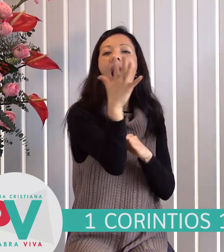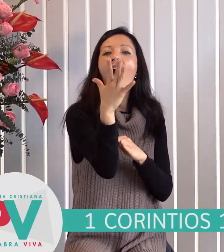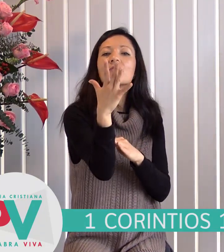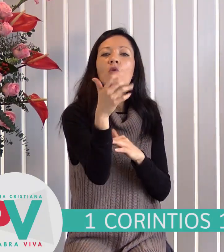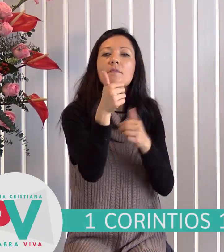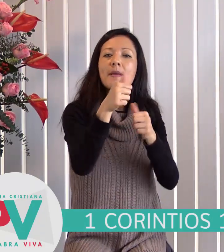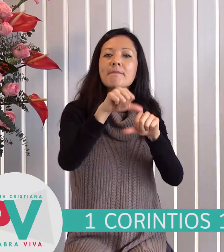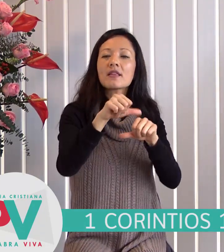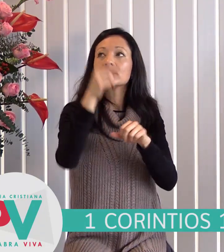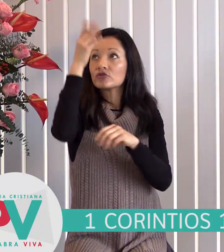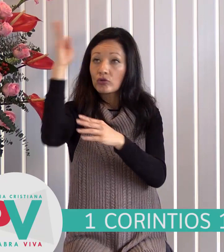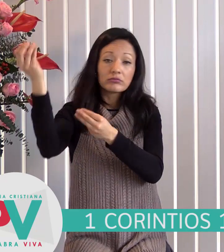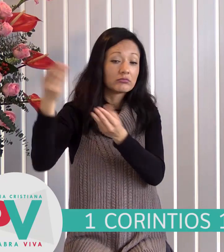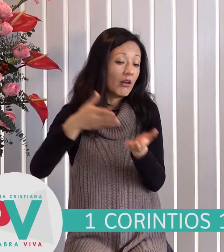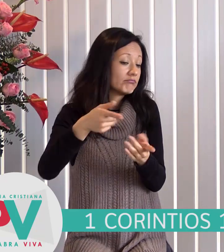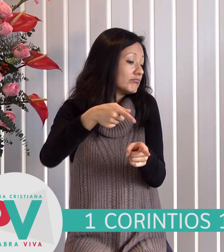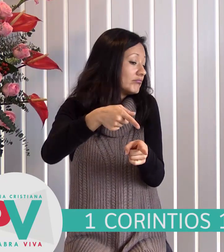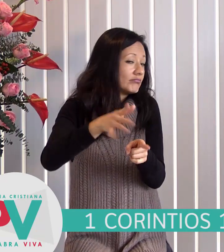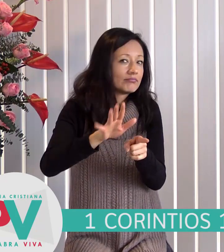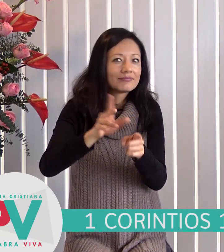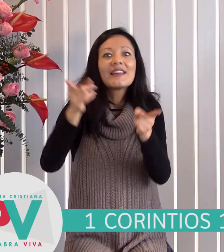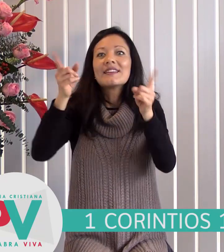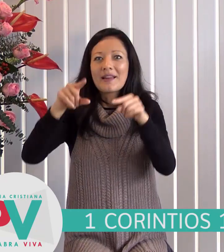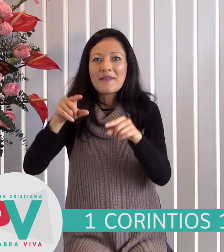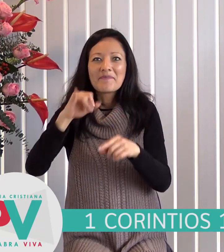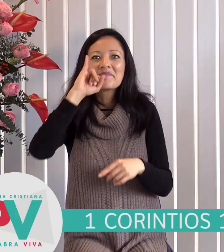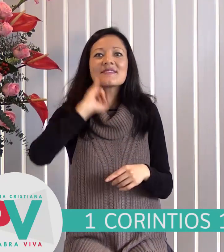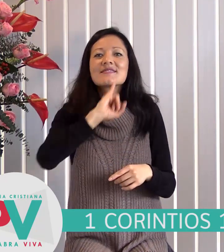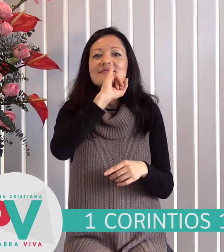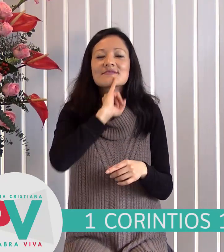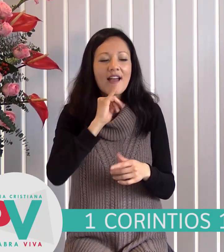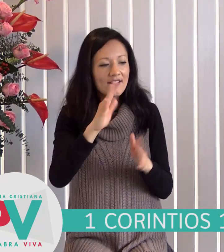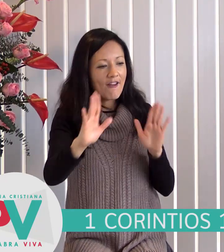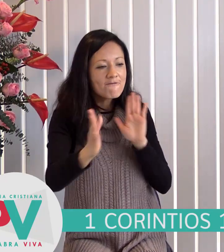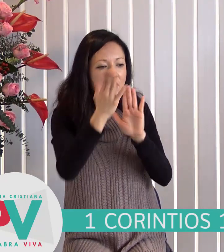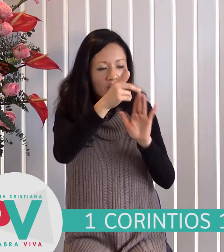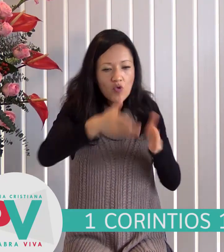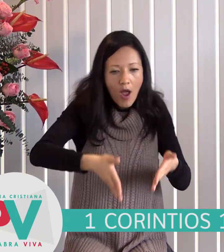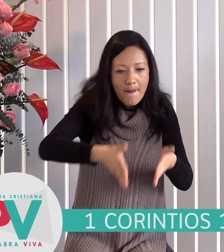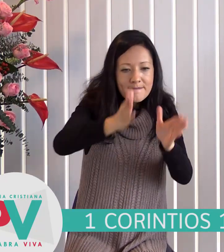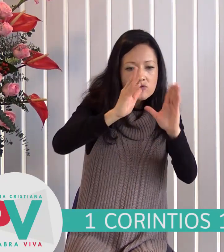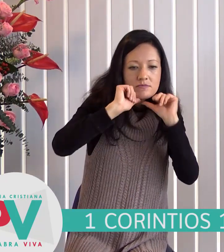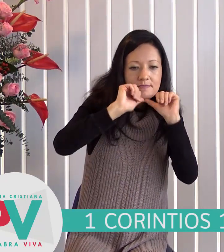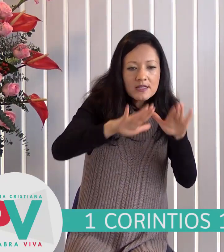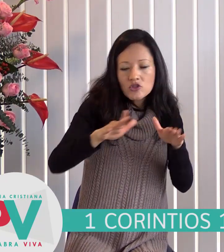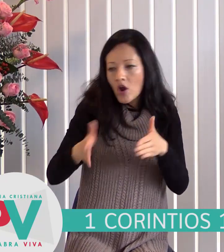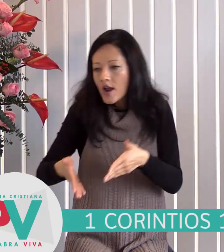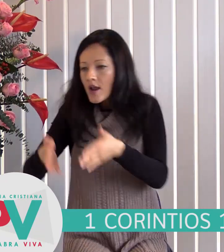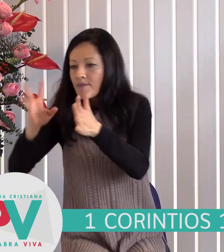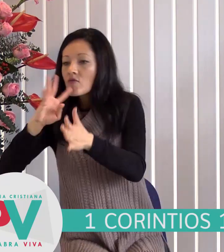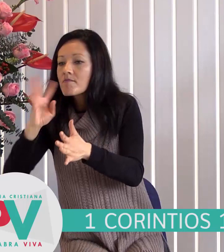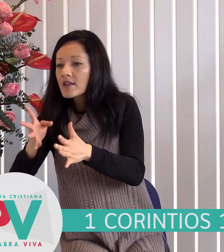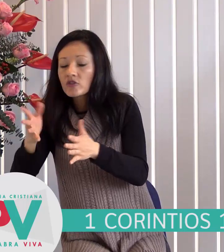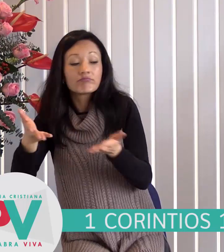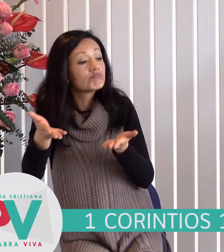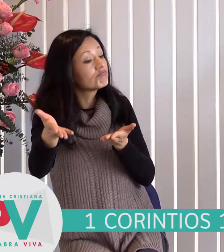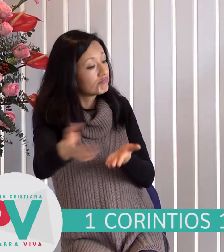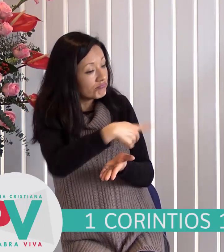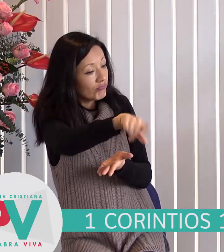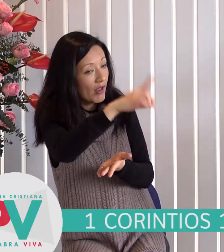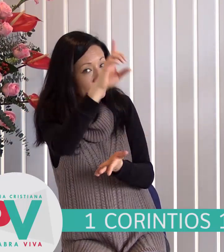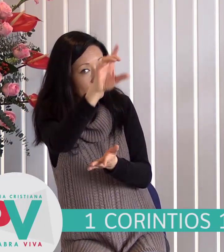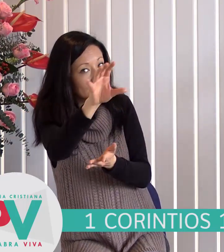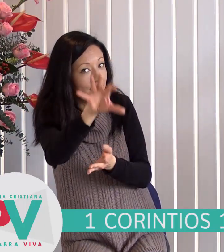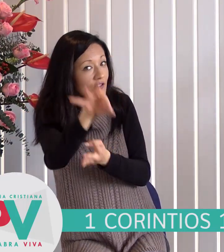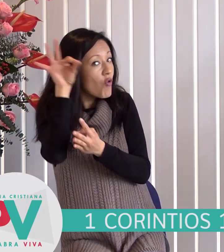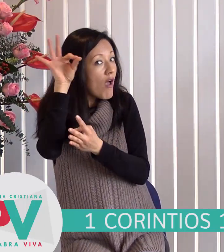del pueblo de Israel camino de bendición y camino de maldición? Pues fue Dios. Y además, ¿quién le